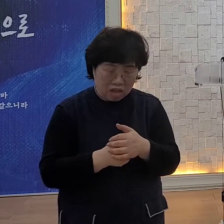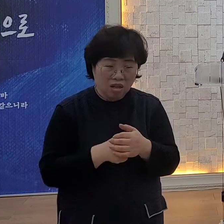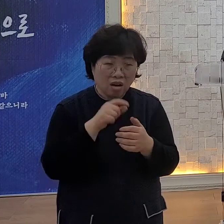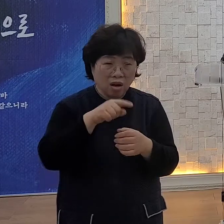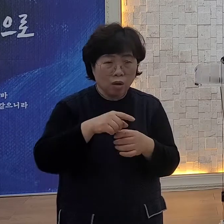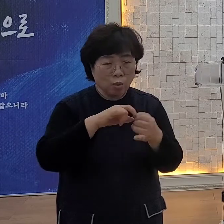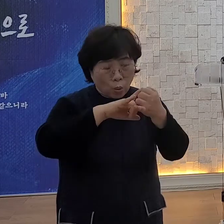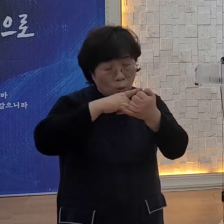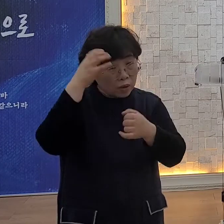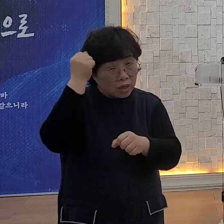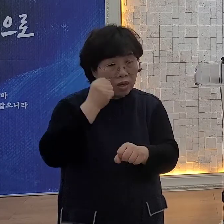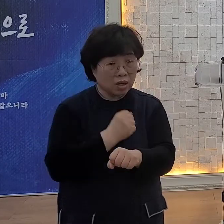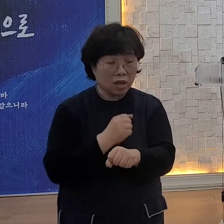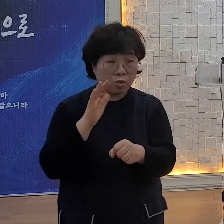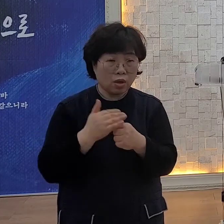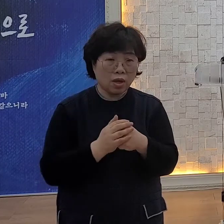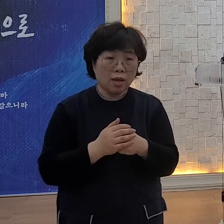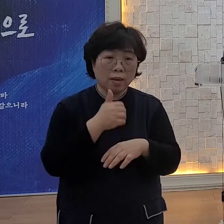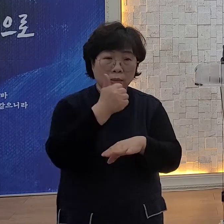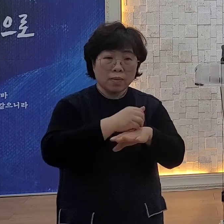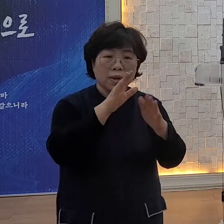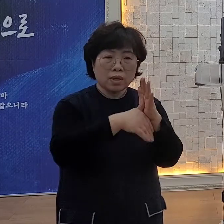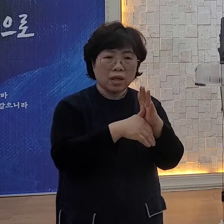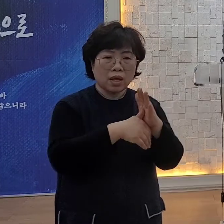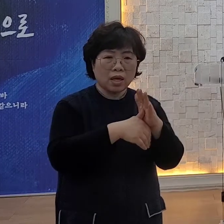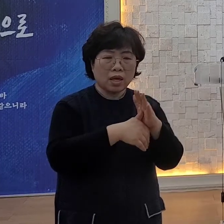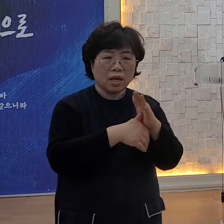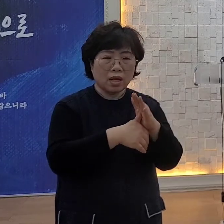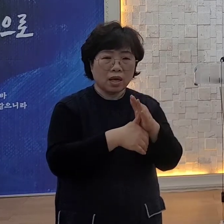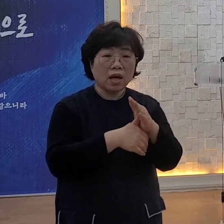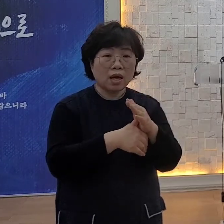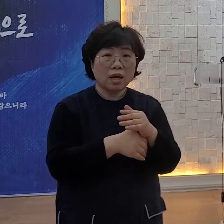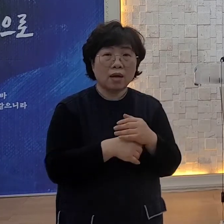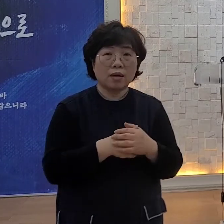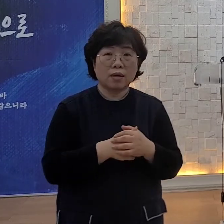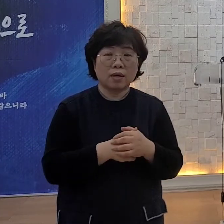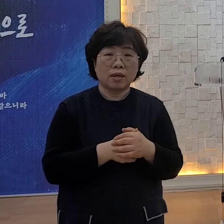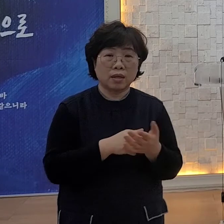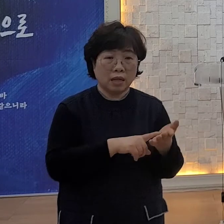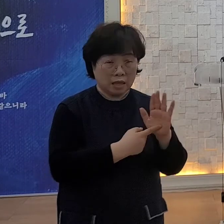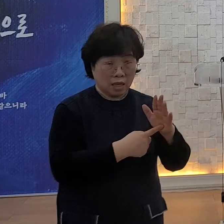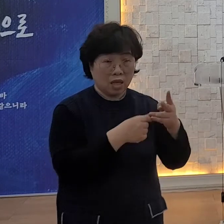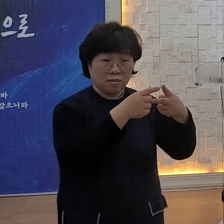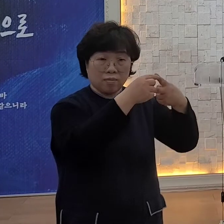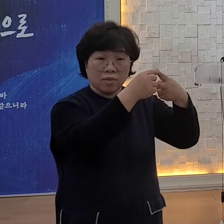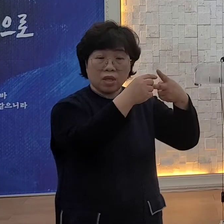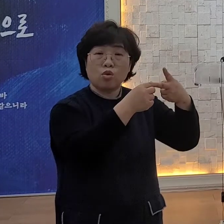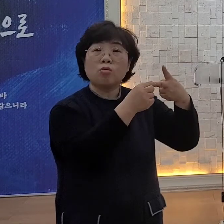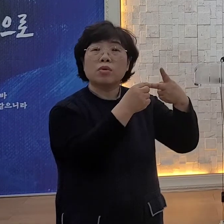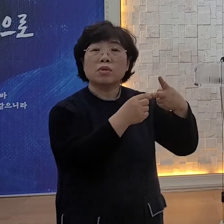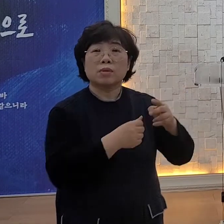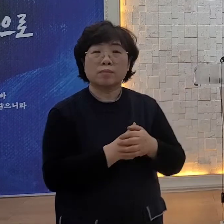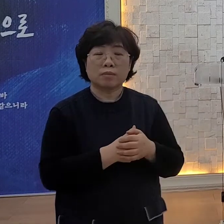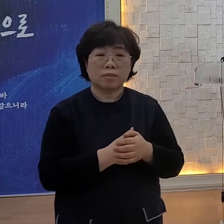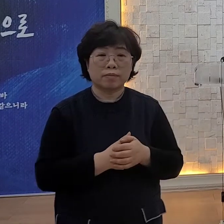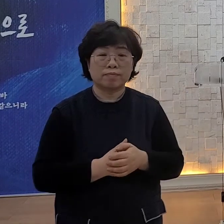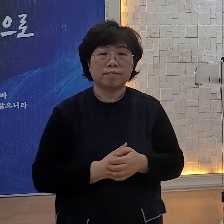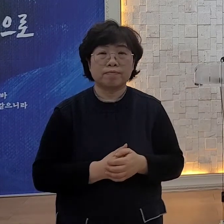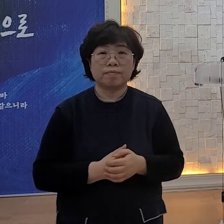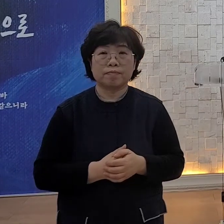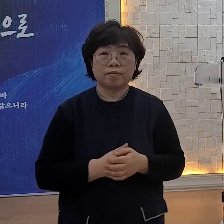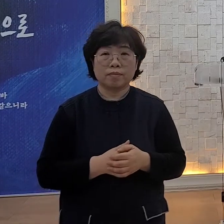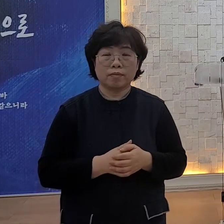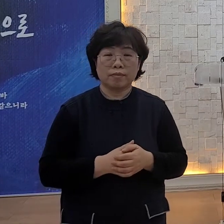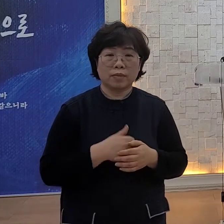시대의 이 결과물이다라는 거죠. 두 번째는요. 자, 오늘 성경에서 말하는 이 하나님의 그 진리를, 순리를